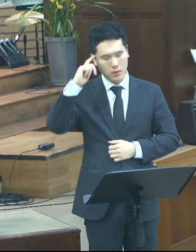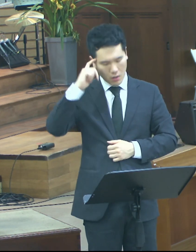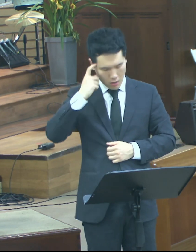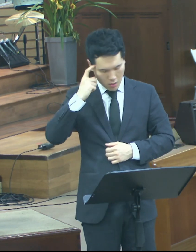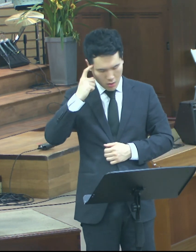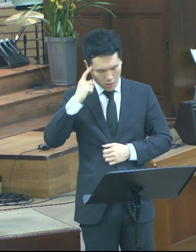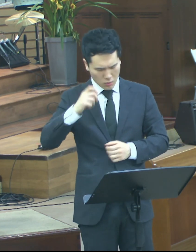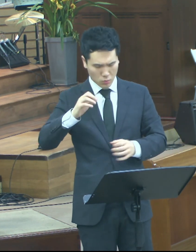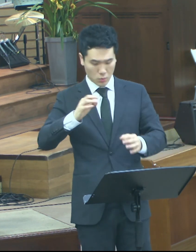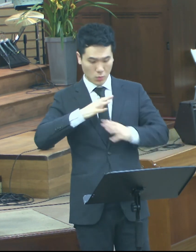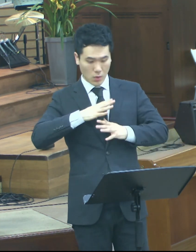놀라운 섭리.